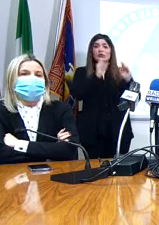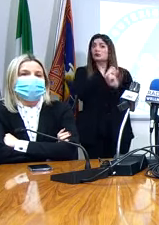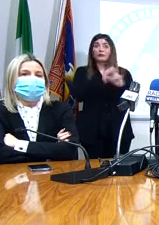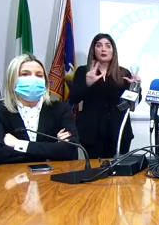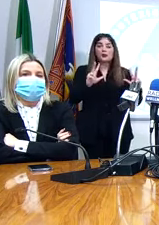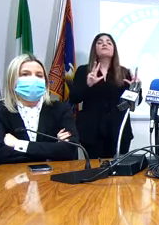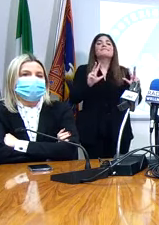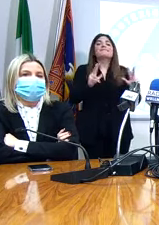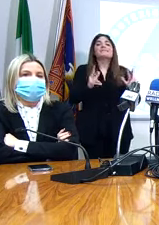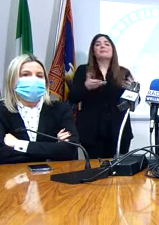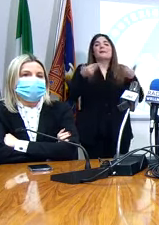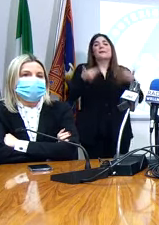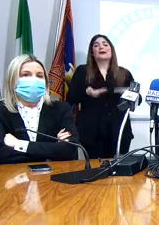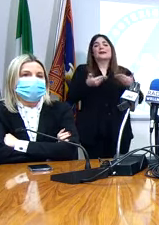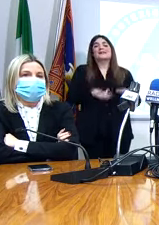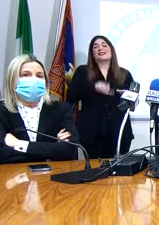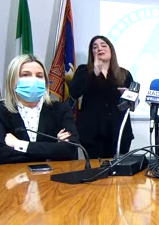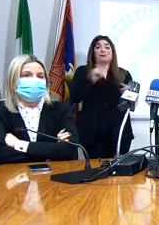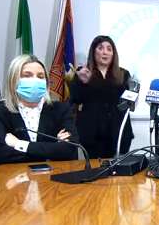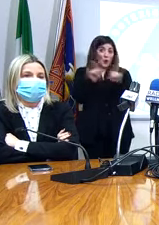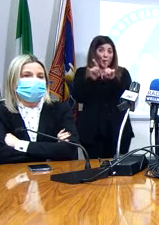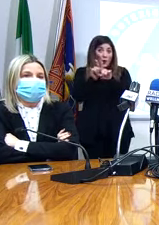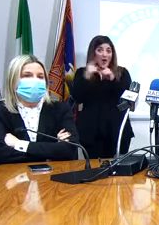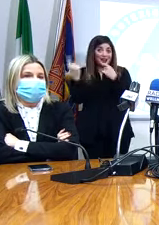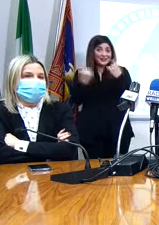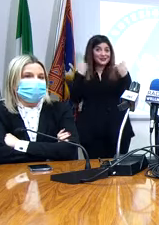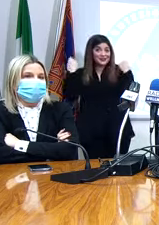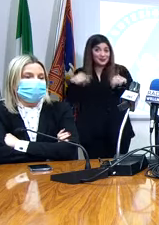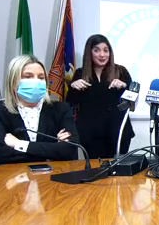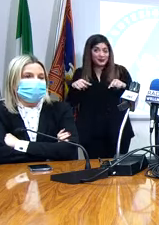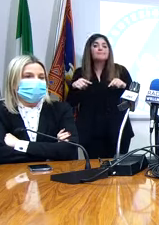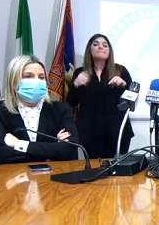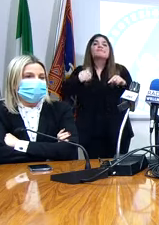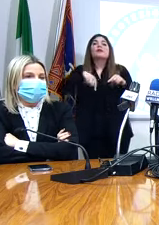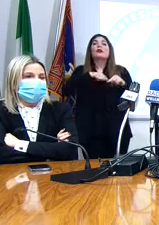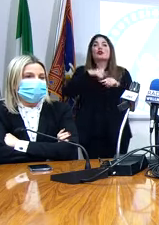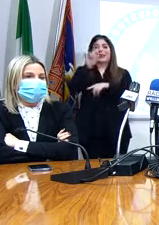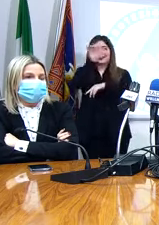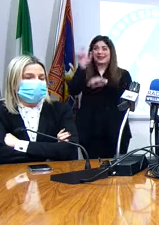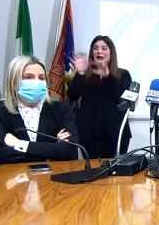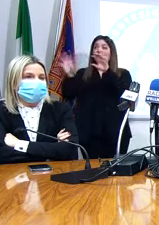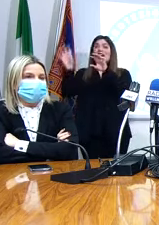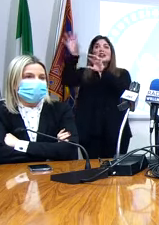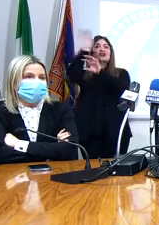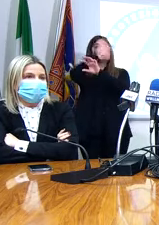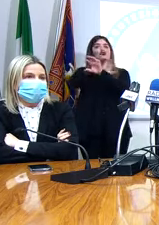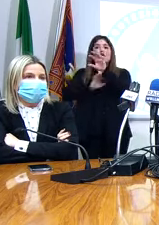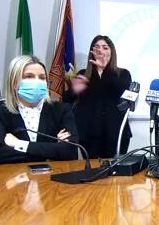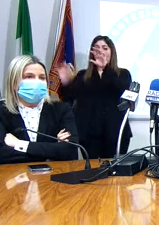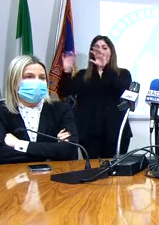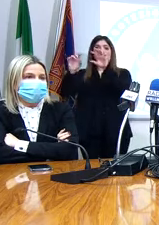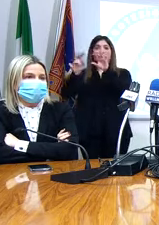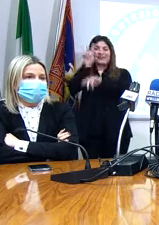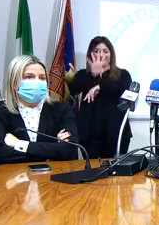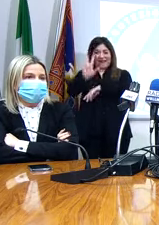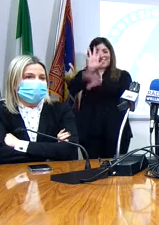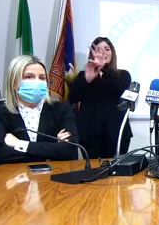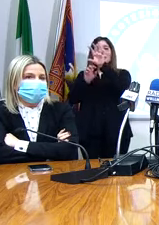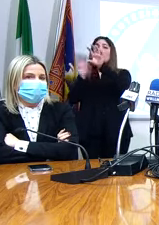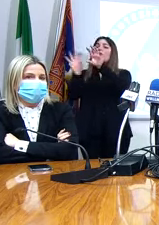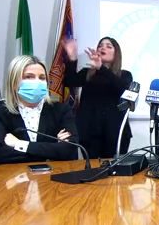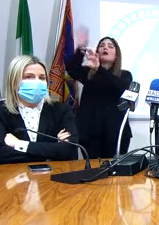salire. Noi siamo in questa situazione, siamo circondati da regioni che stanno crescendo. E questo è il dato